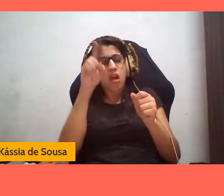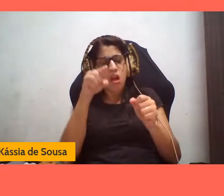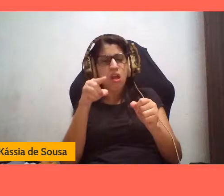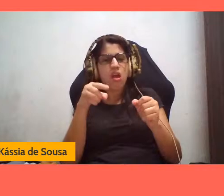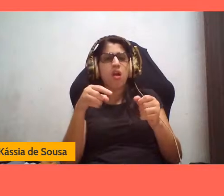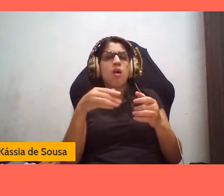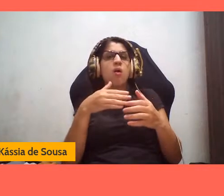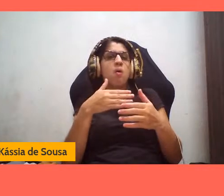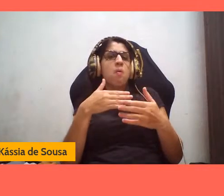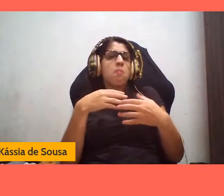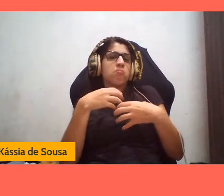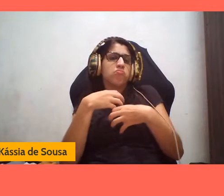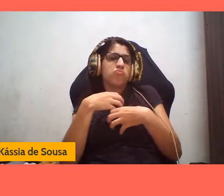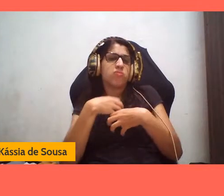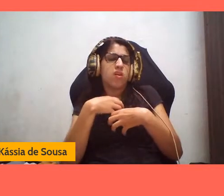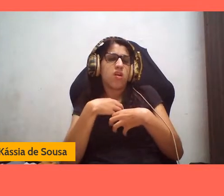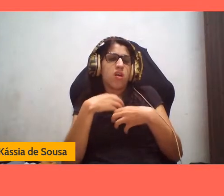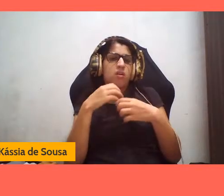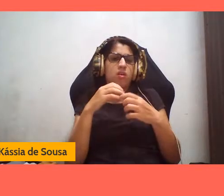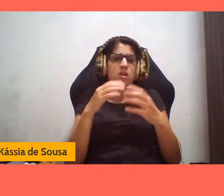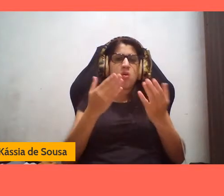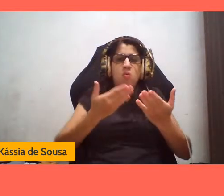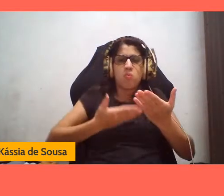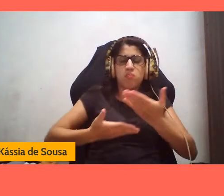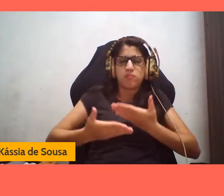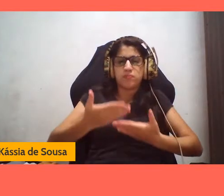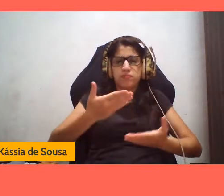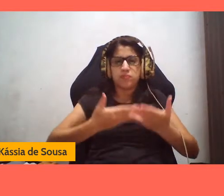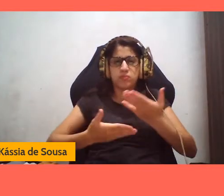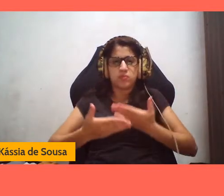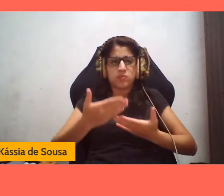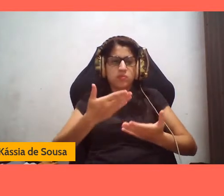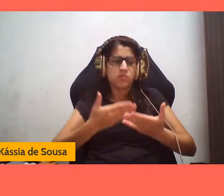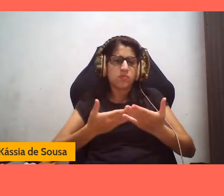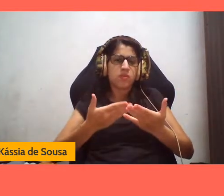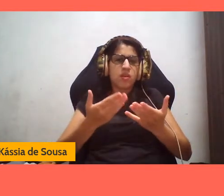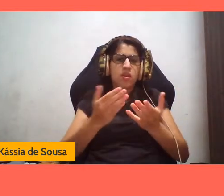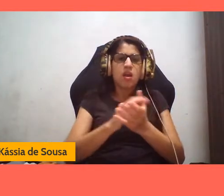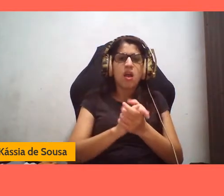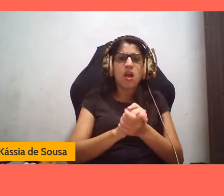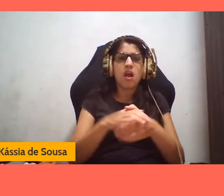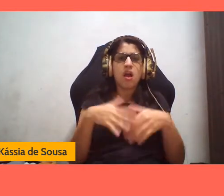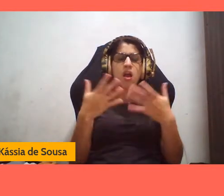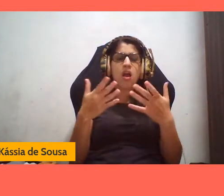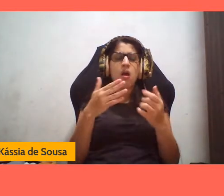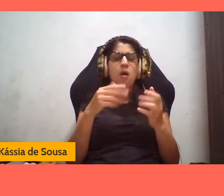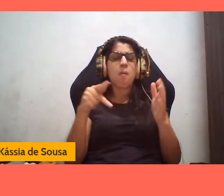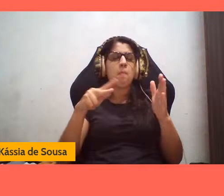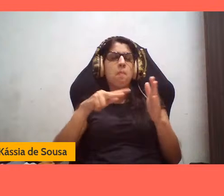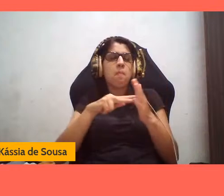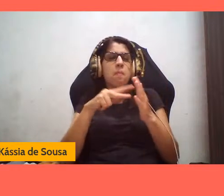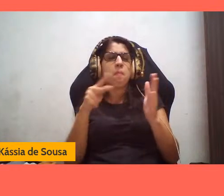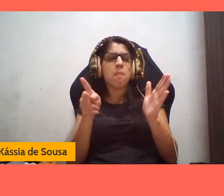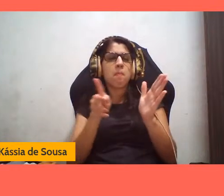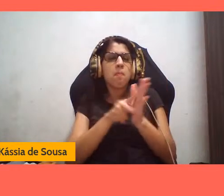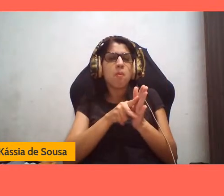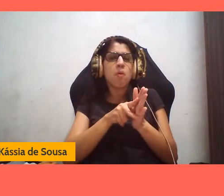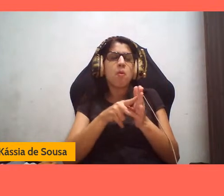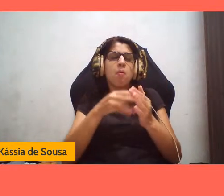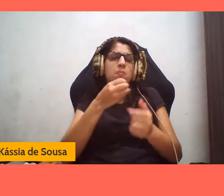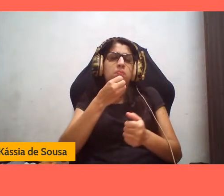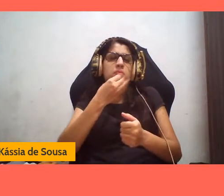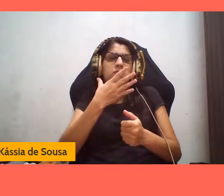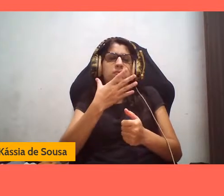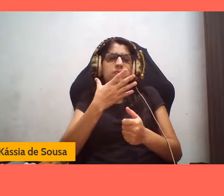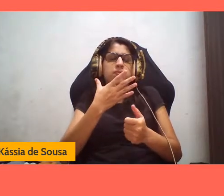Ação compartilhada e tanto intrínseco quanto instrumental ao próprio bem, derivando-se